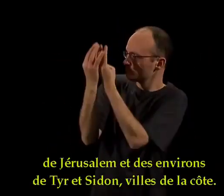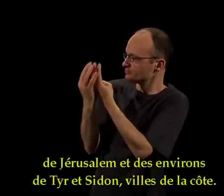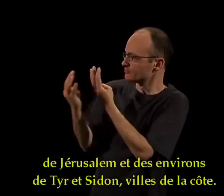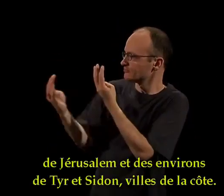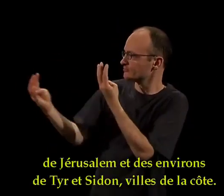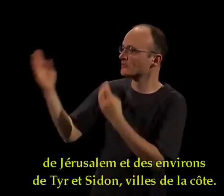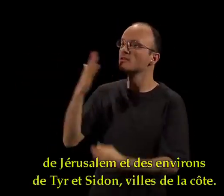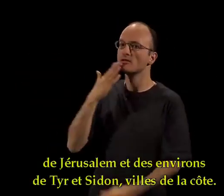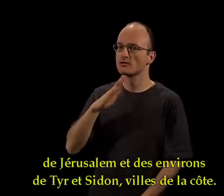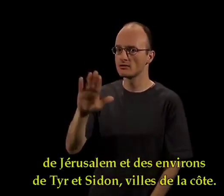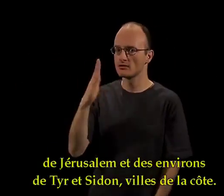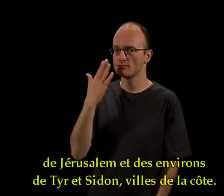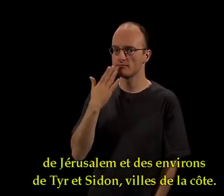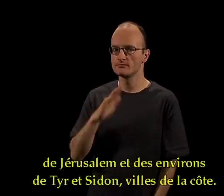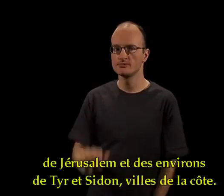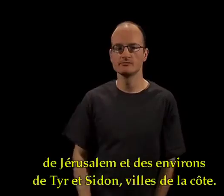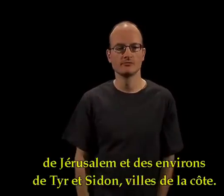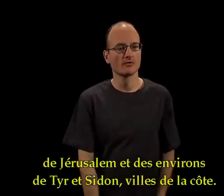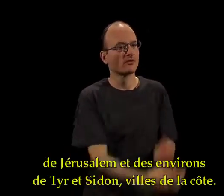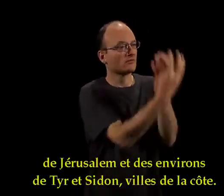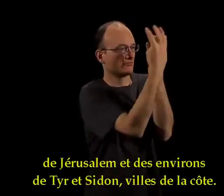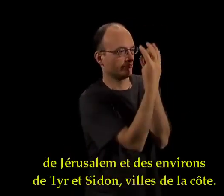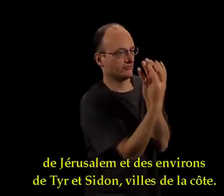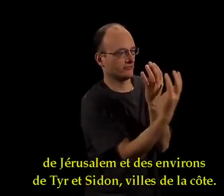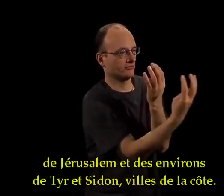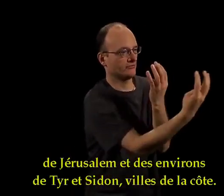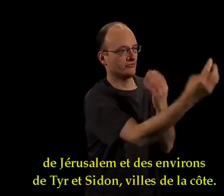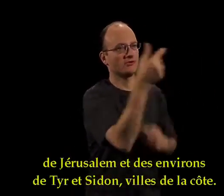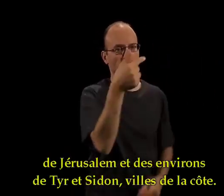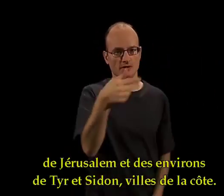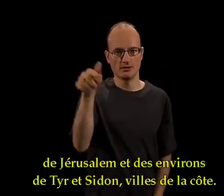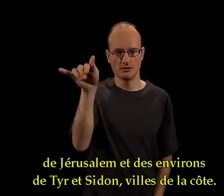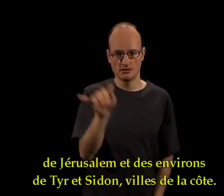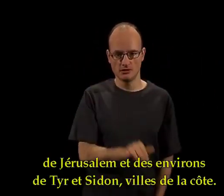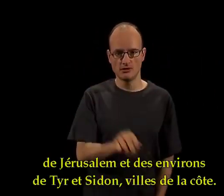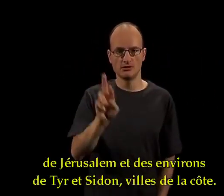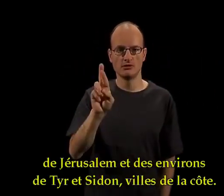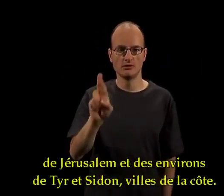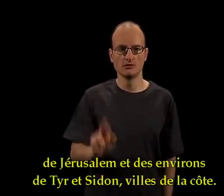de Jérusalem et des environs de Tyr et Sidon, villes de la